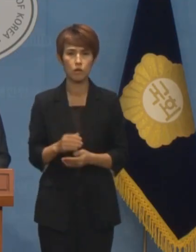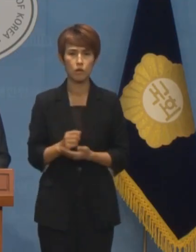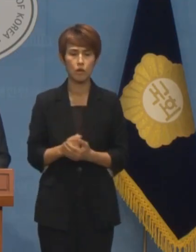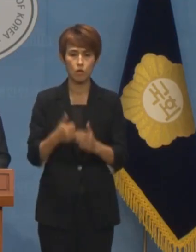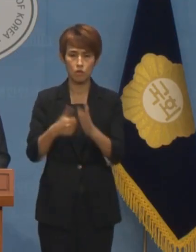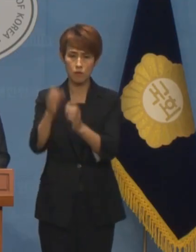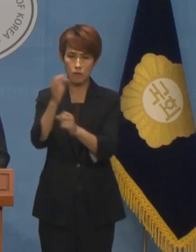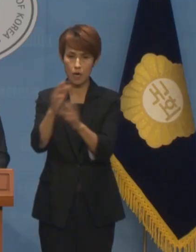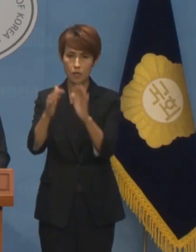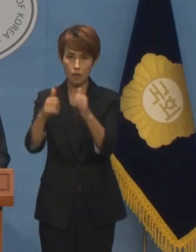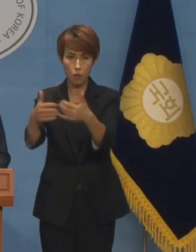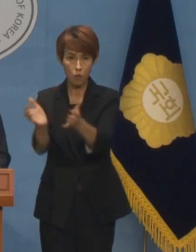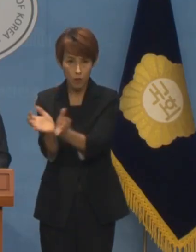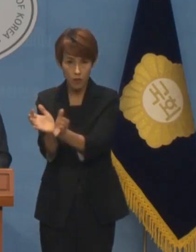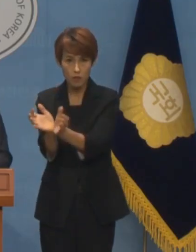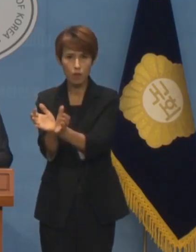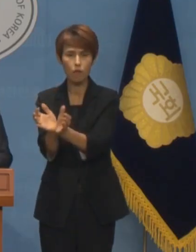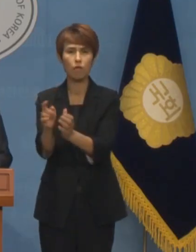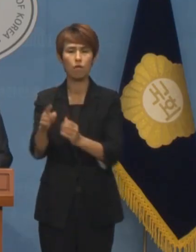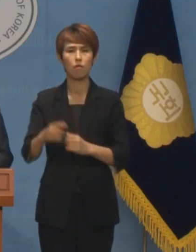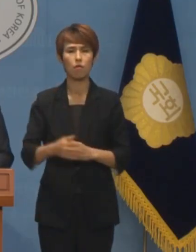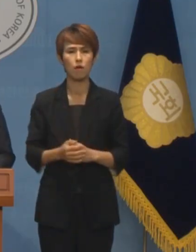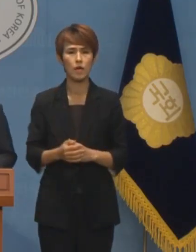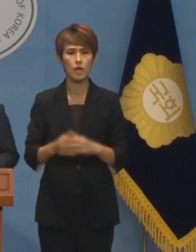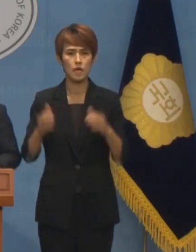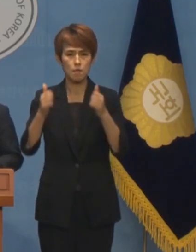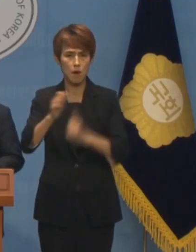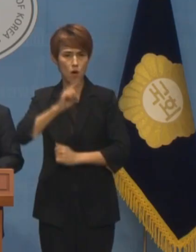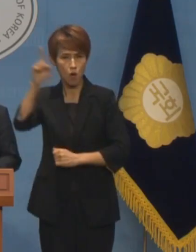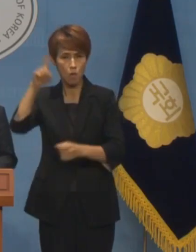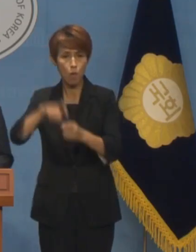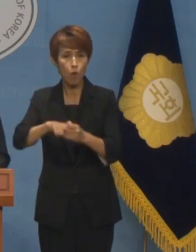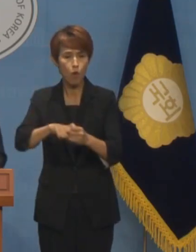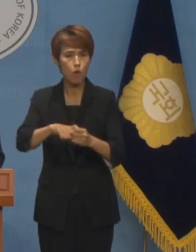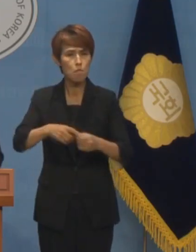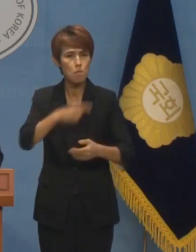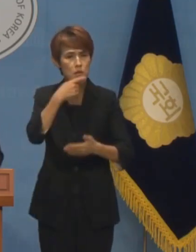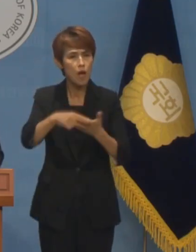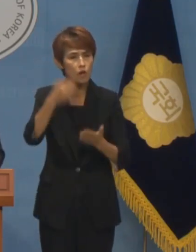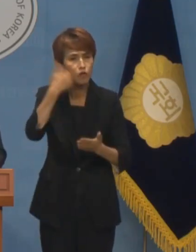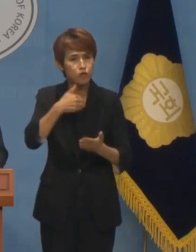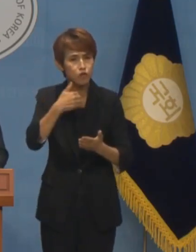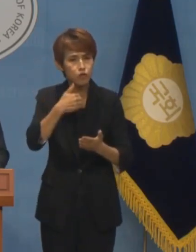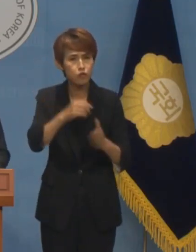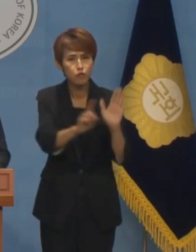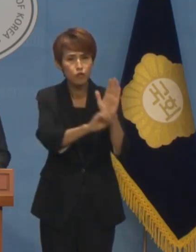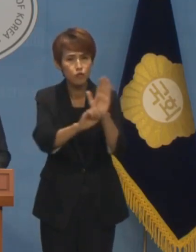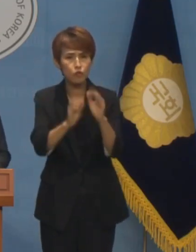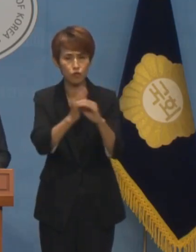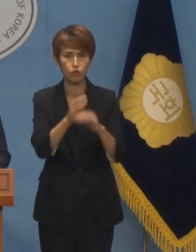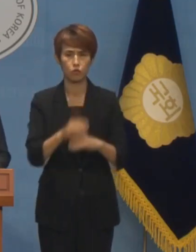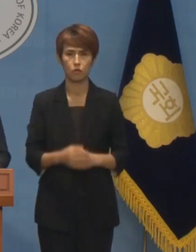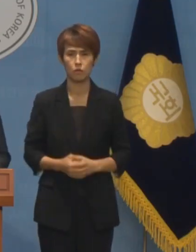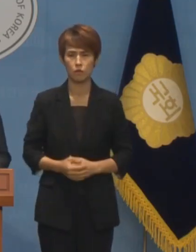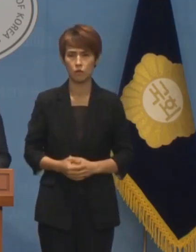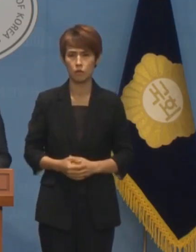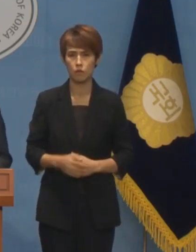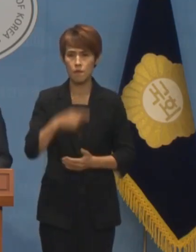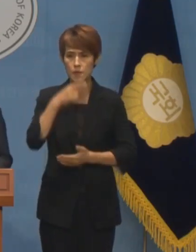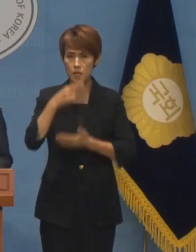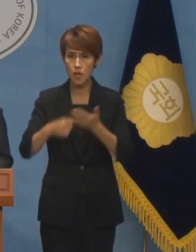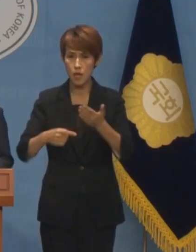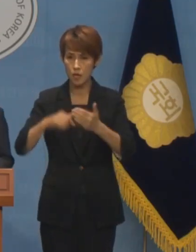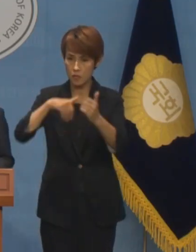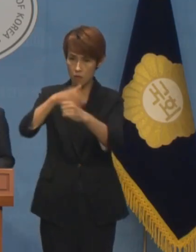너무 안이하다라는 말씀을 드리고, 그리고 저희가 피해자들의 피해 사례들을 보다